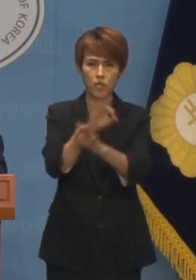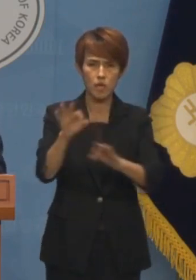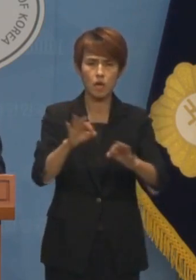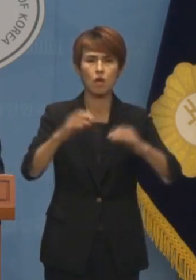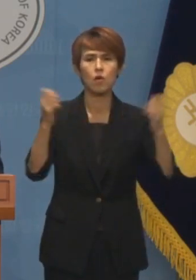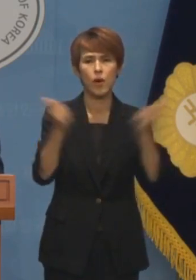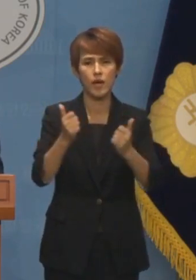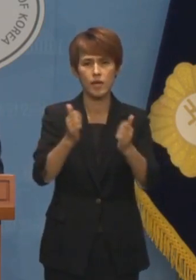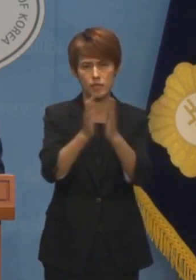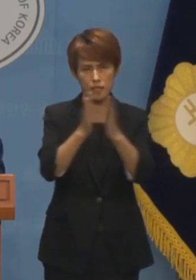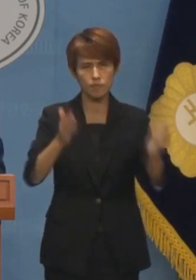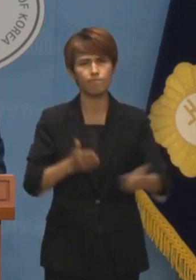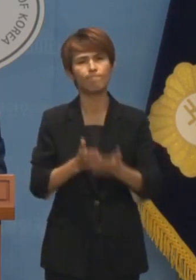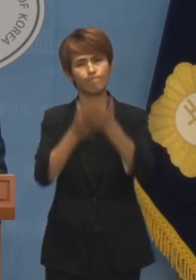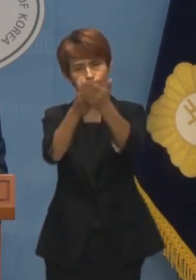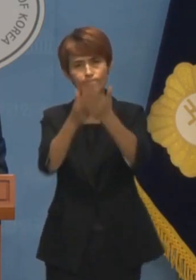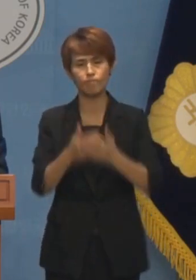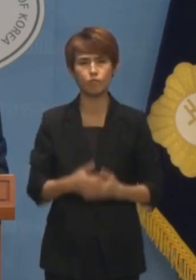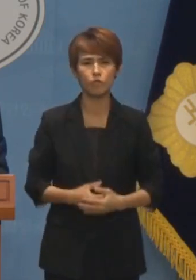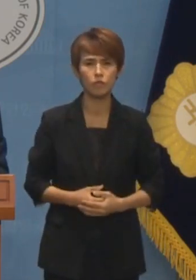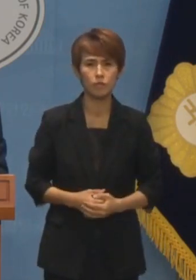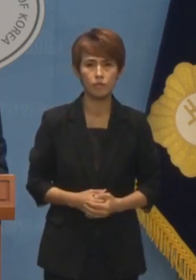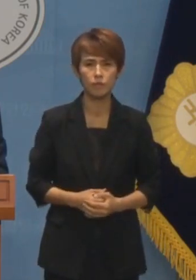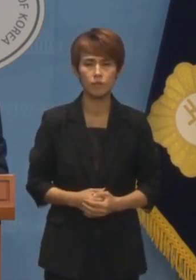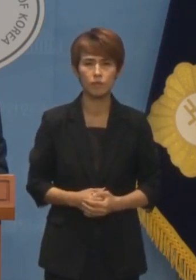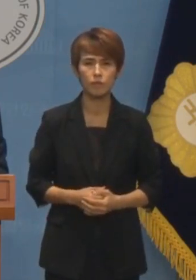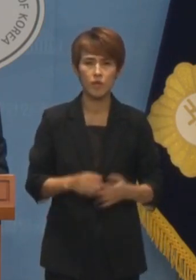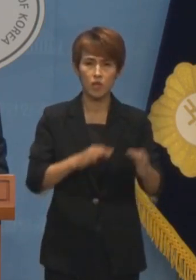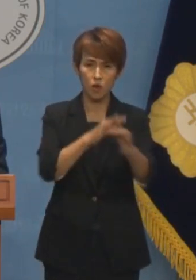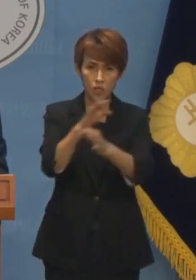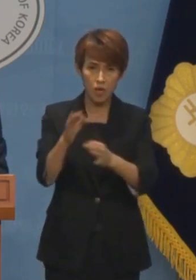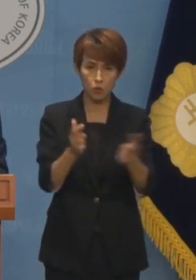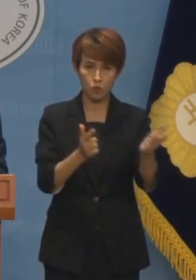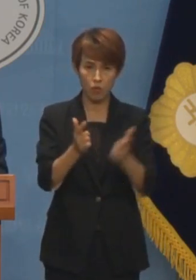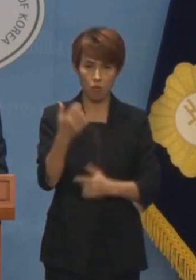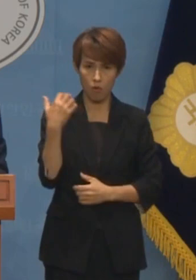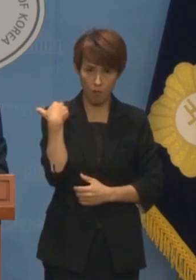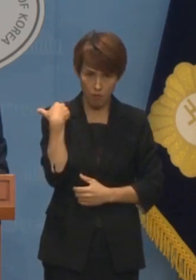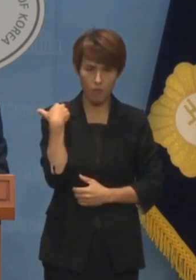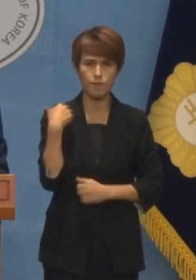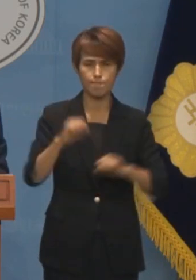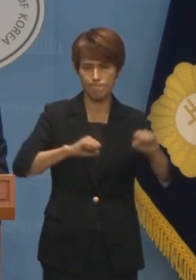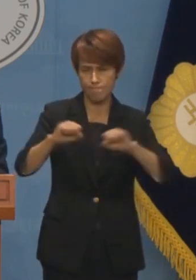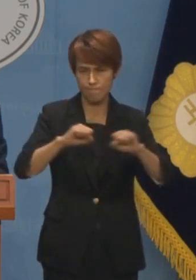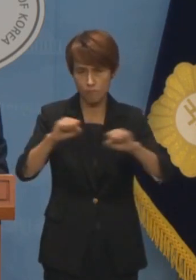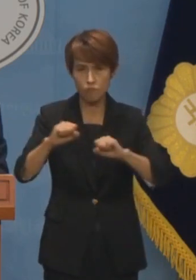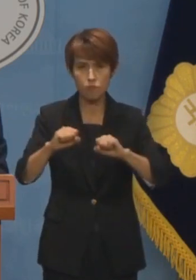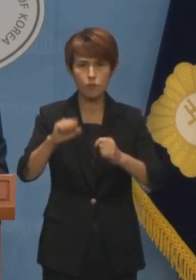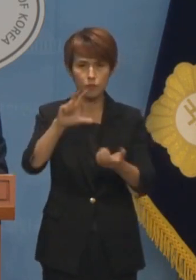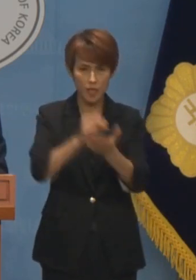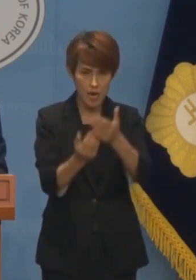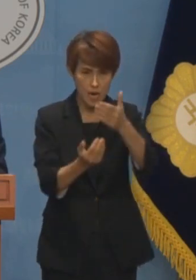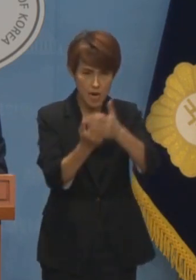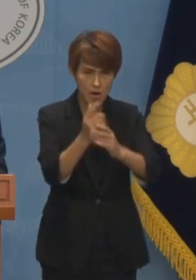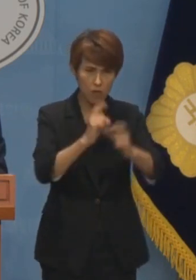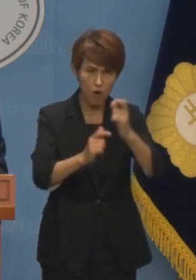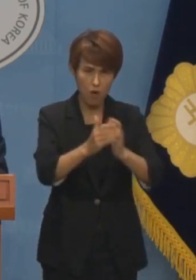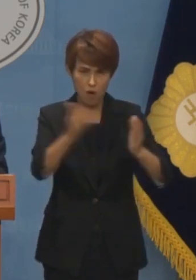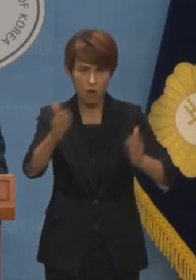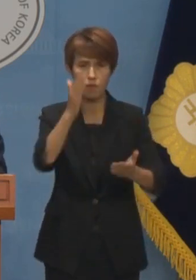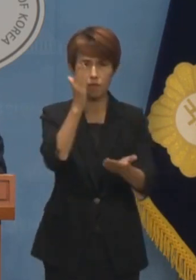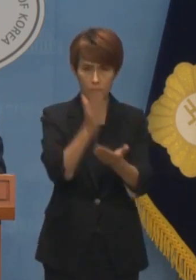비상민생경제대책회의를 개최하길 바랍니다. 경제 컨트롤 타워를 총가동하여 사태의 여파가 더 커지지 않도록